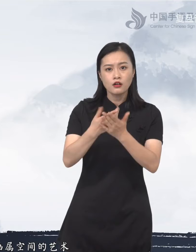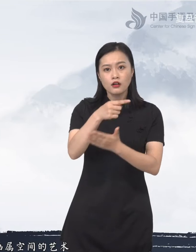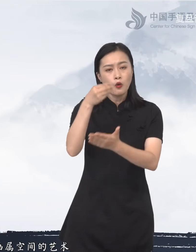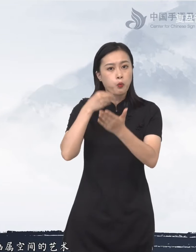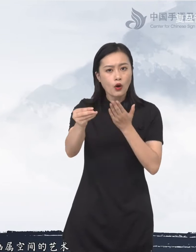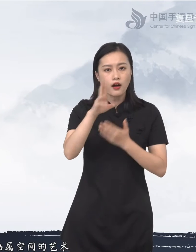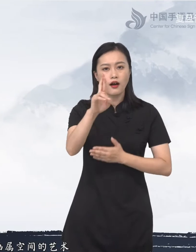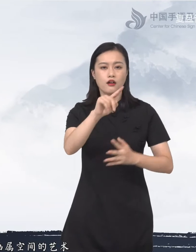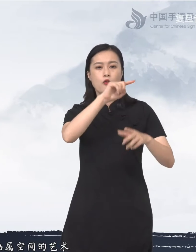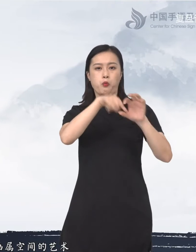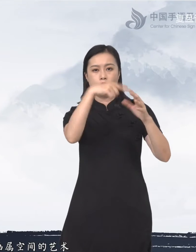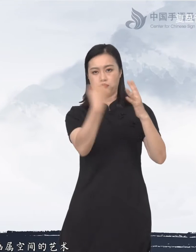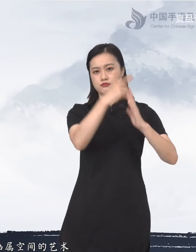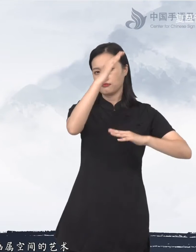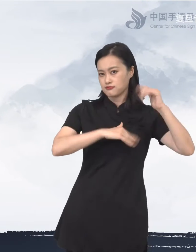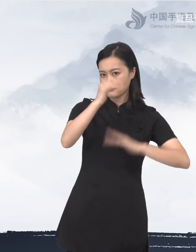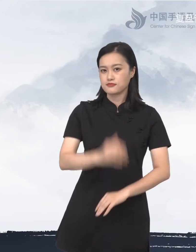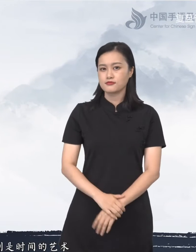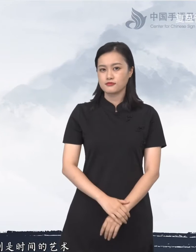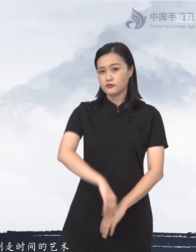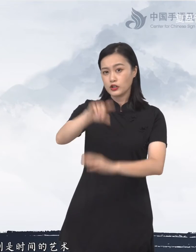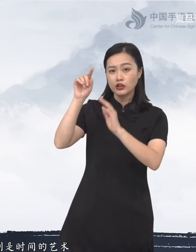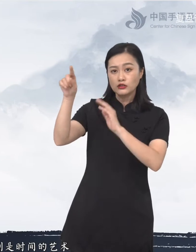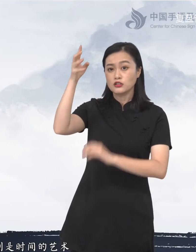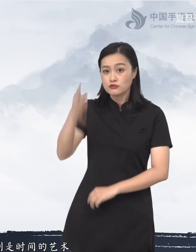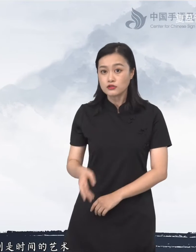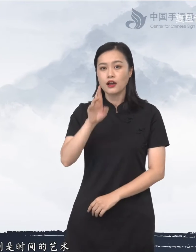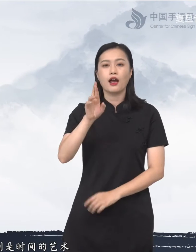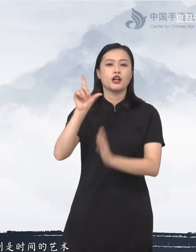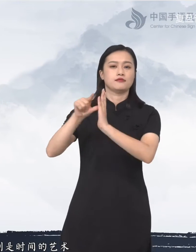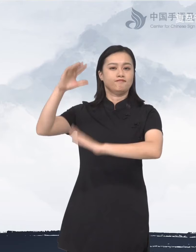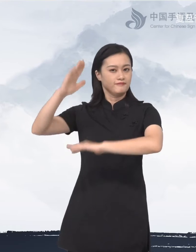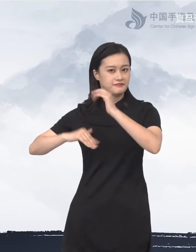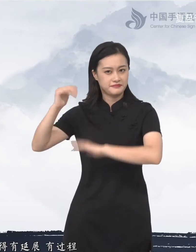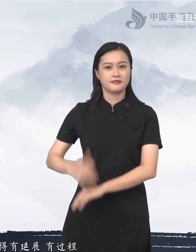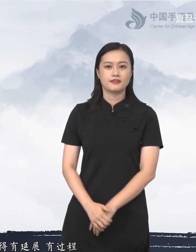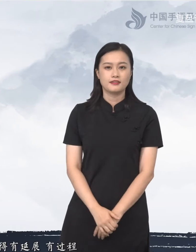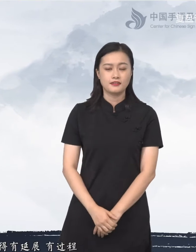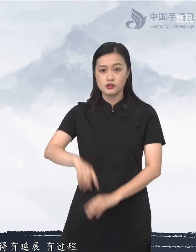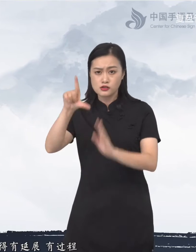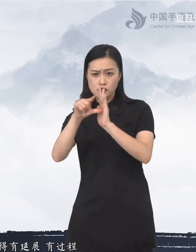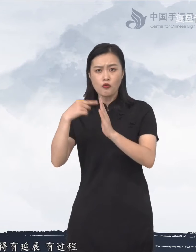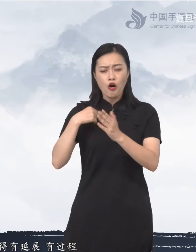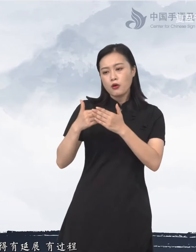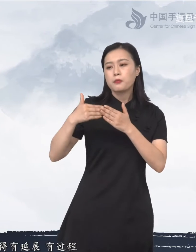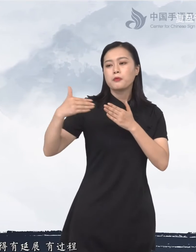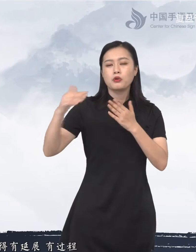画属空间的艺术，诗则是时间的艺术，时间得有延展，有过